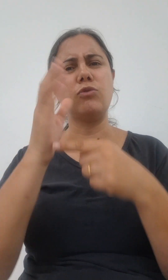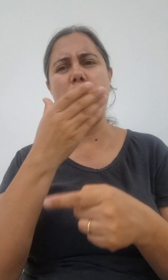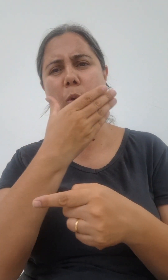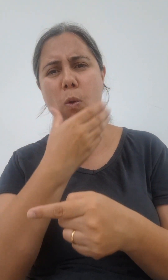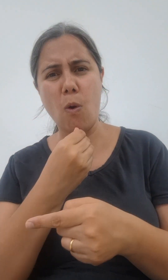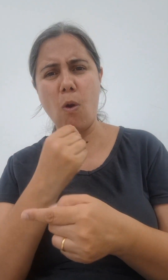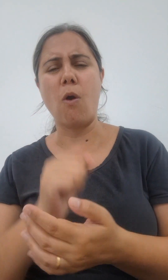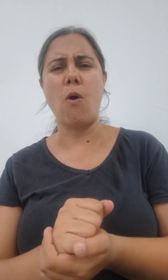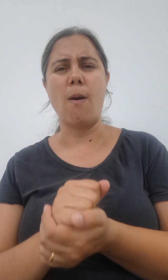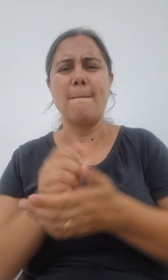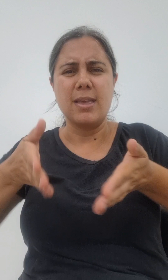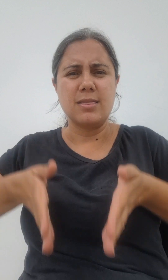foram usados